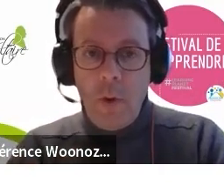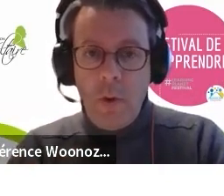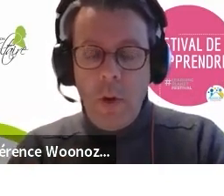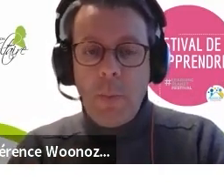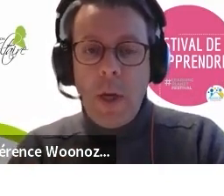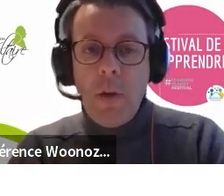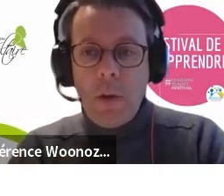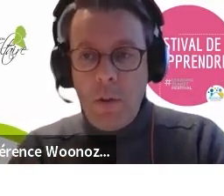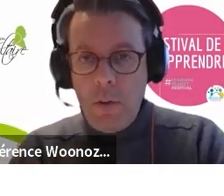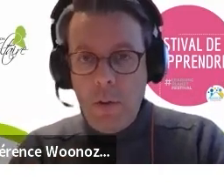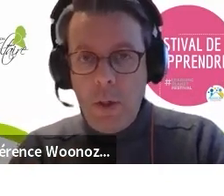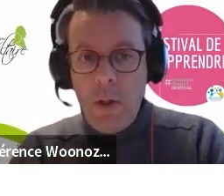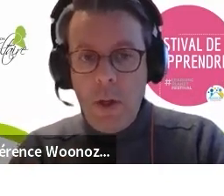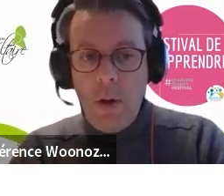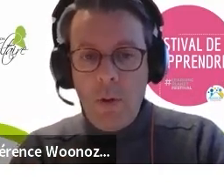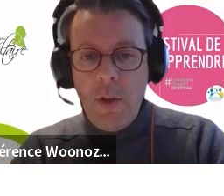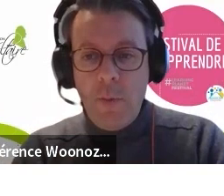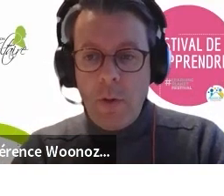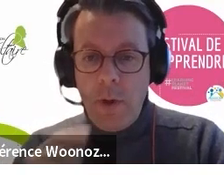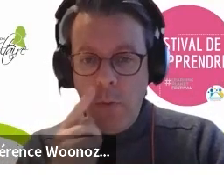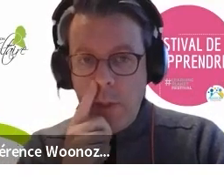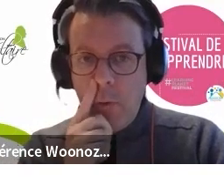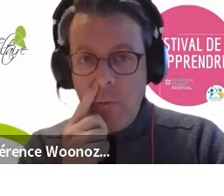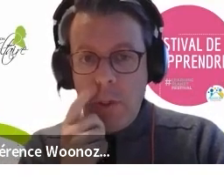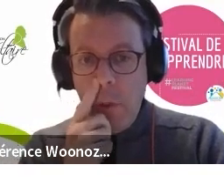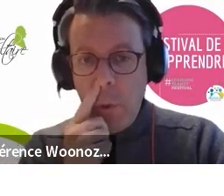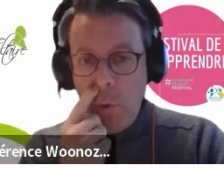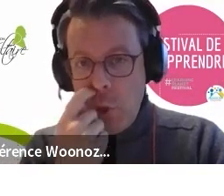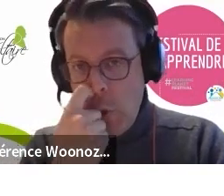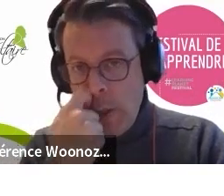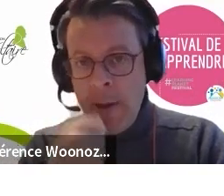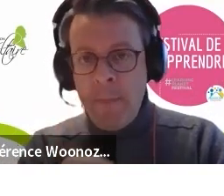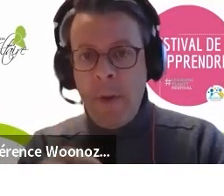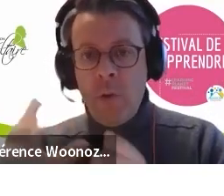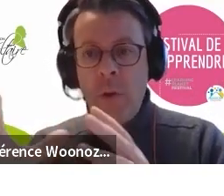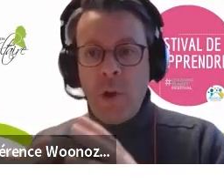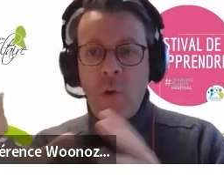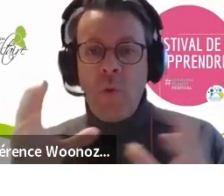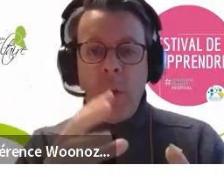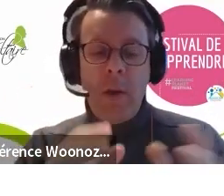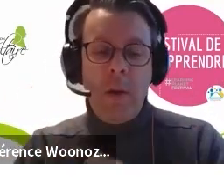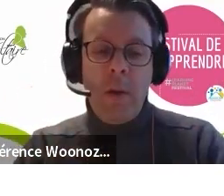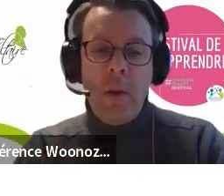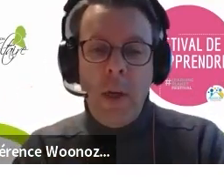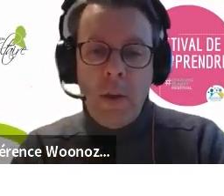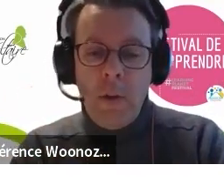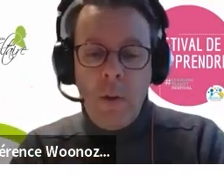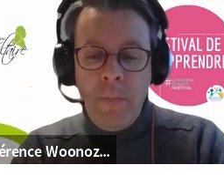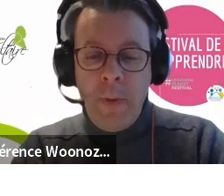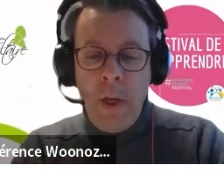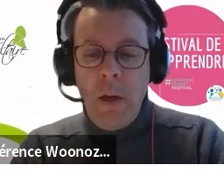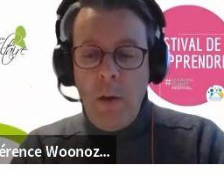un peu votre expérience d'école inclusive, parce que finalement, vous y êtes confronté tous les jours entre les jeunes sourds et